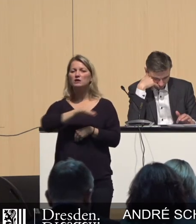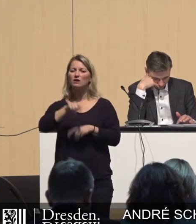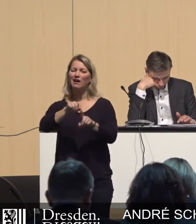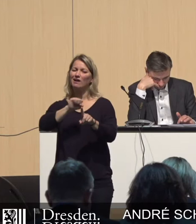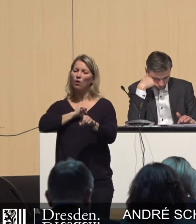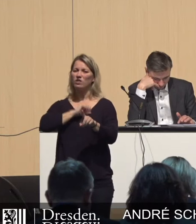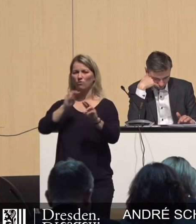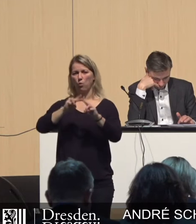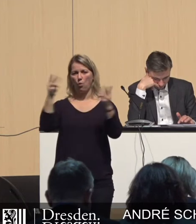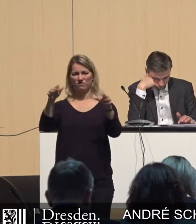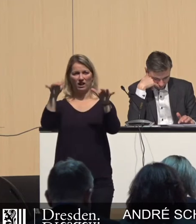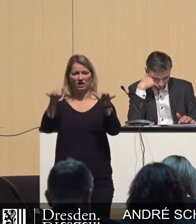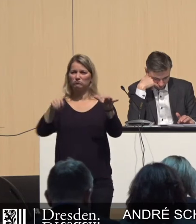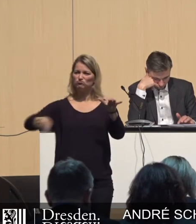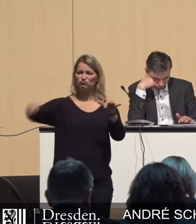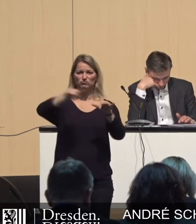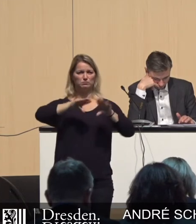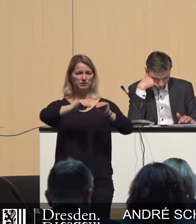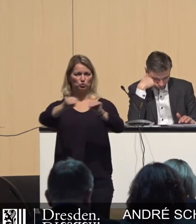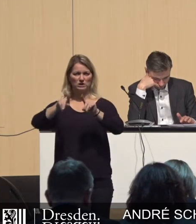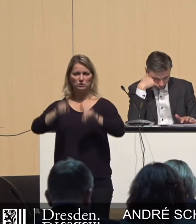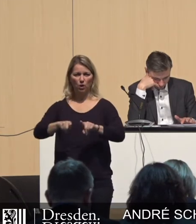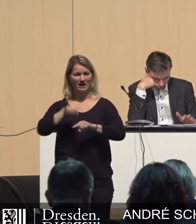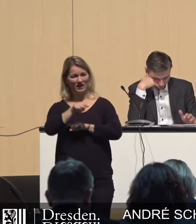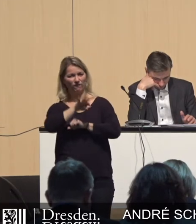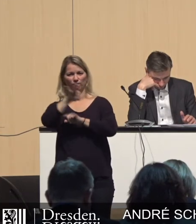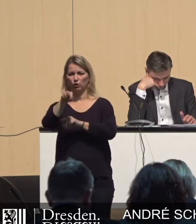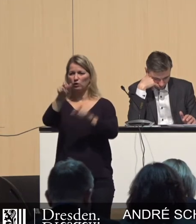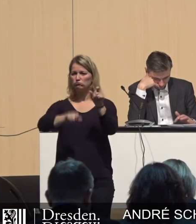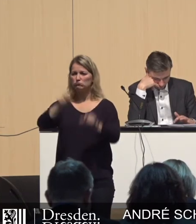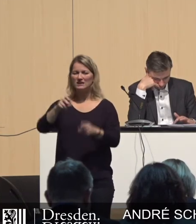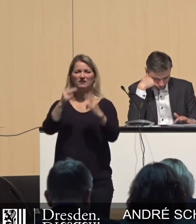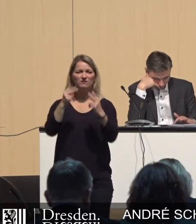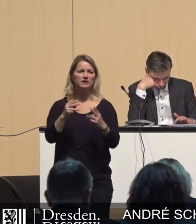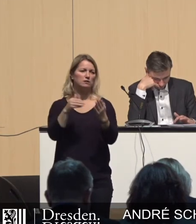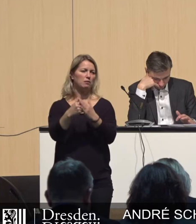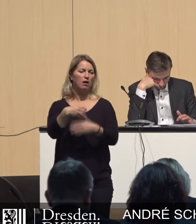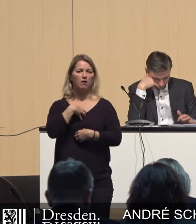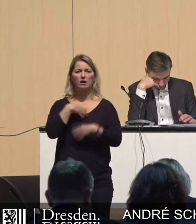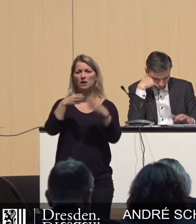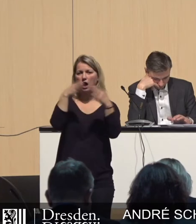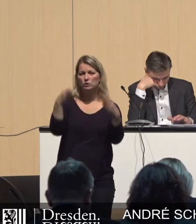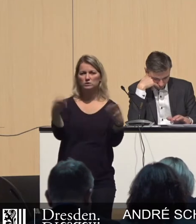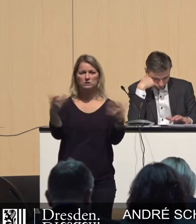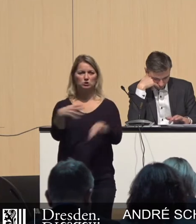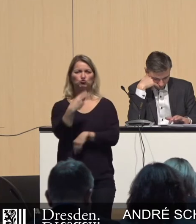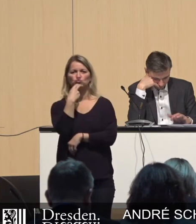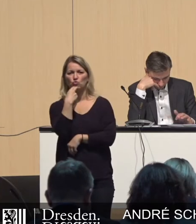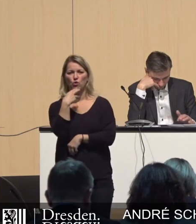gehören, also das, was wichtig ist für die Menschen, wie Krankenhäuser, Strom,